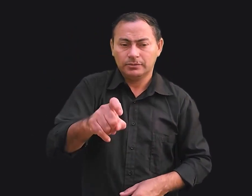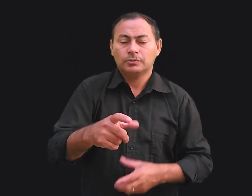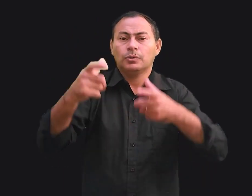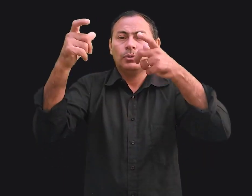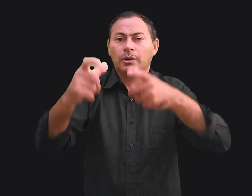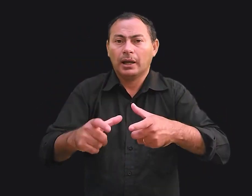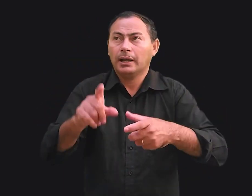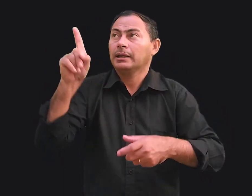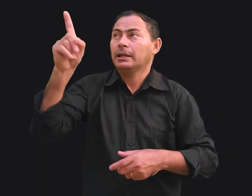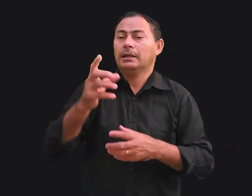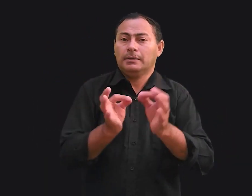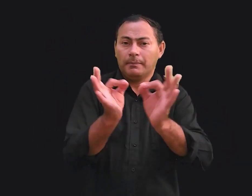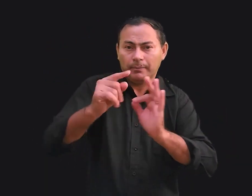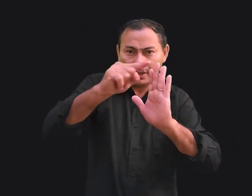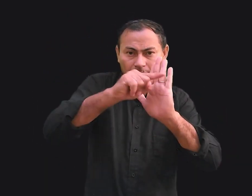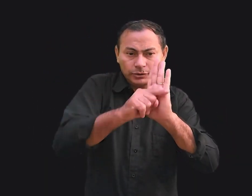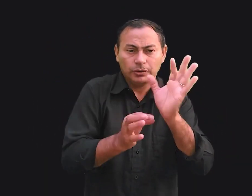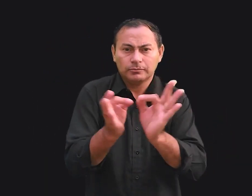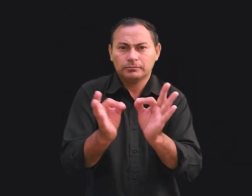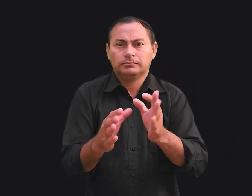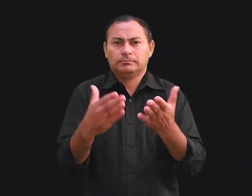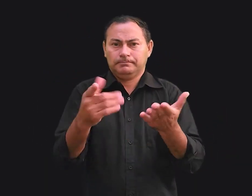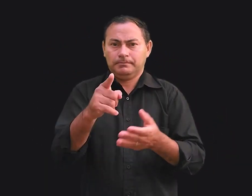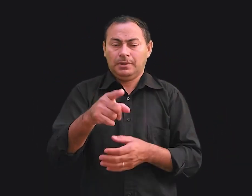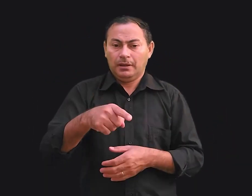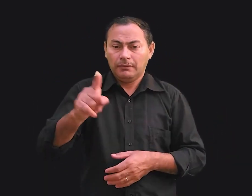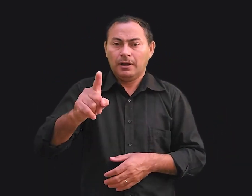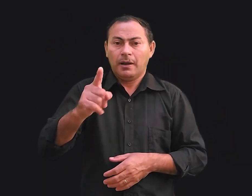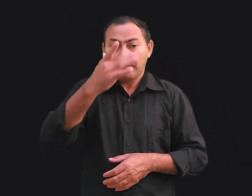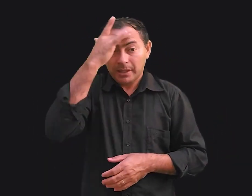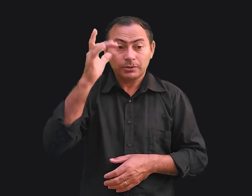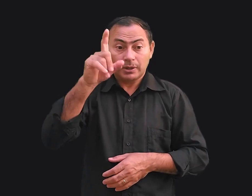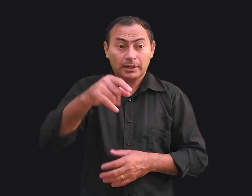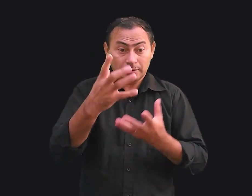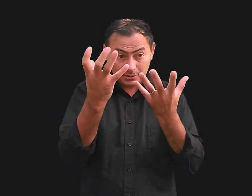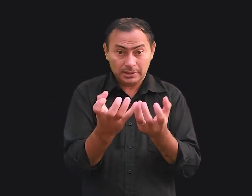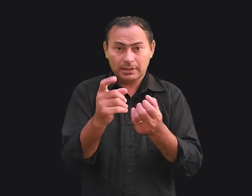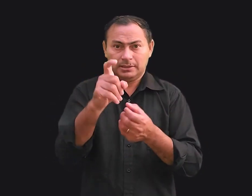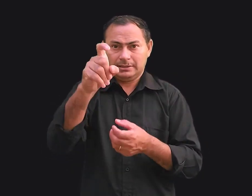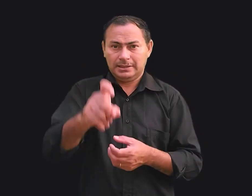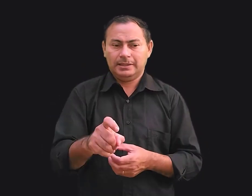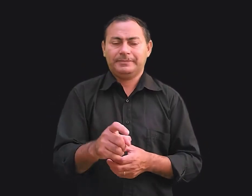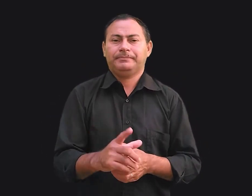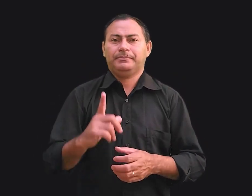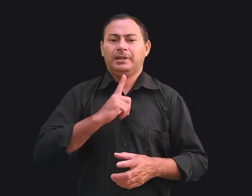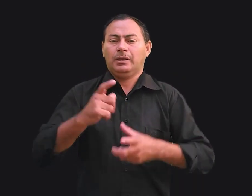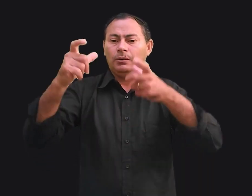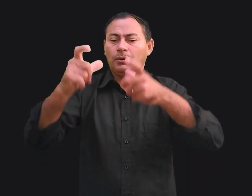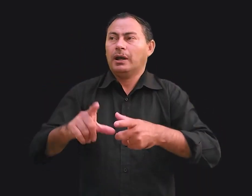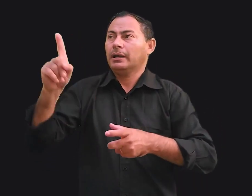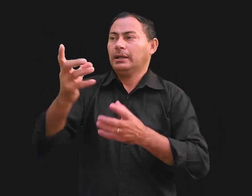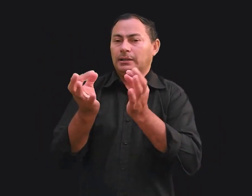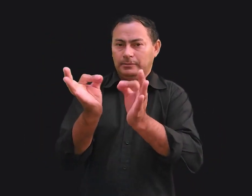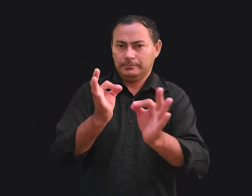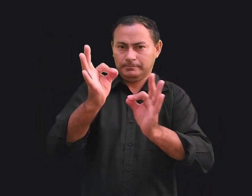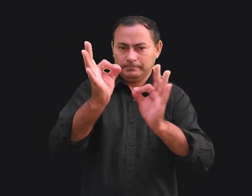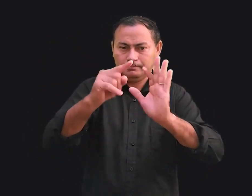no lugar que Ele planejou? Quando você for a pessoa que Deus quer que você seja e estiver no lugar que Ele planejou para